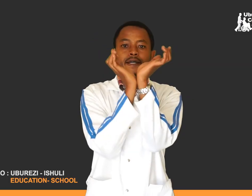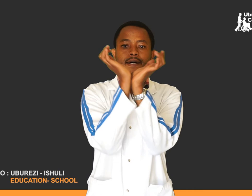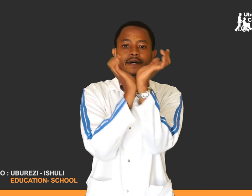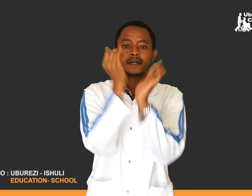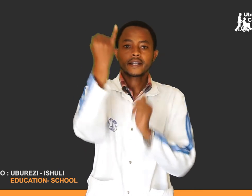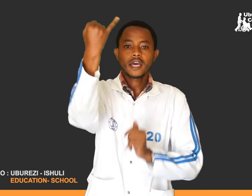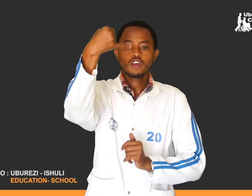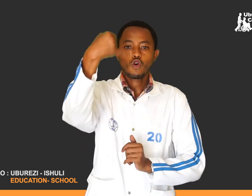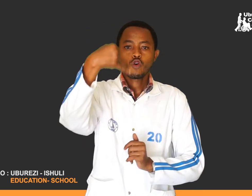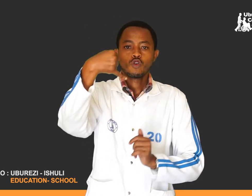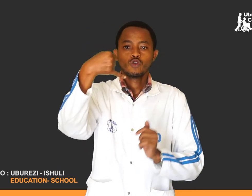kreyo,